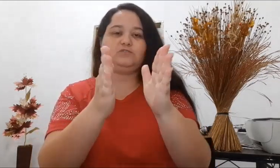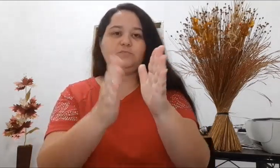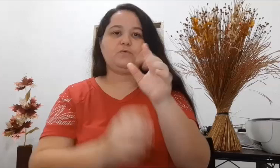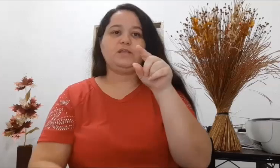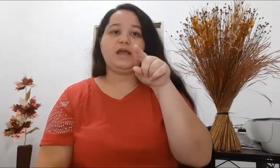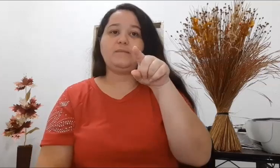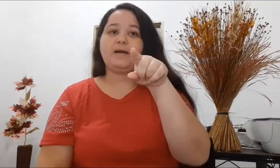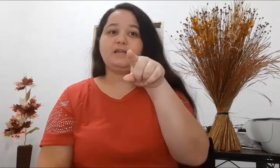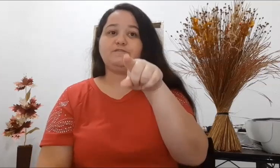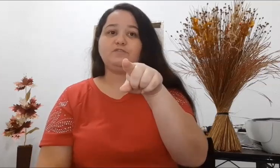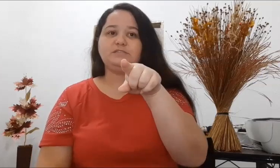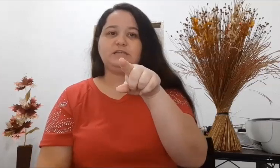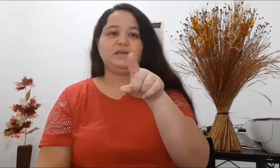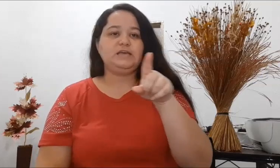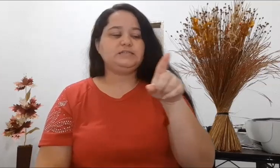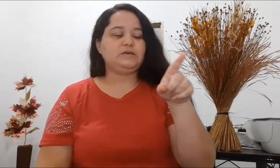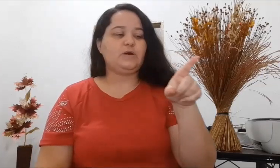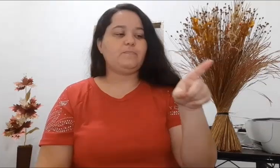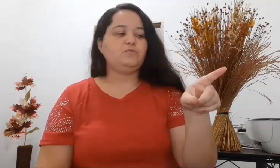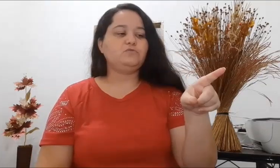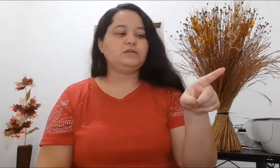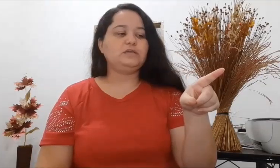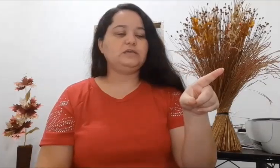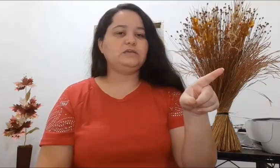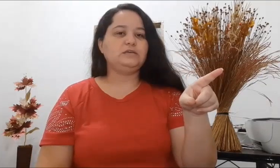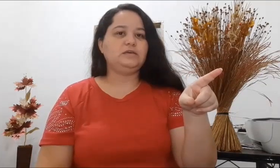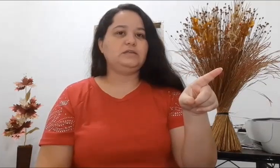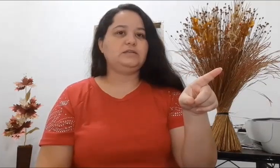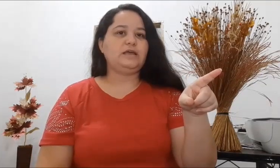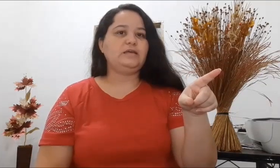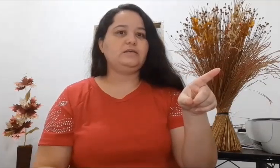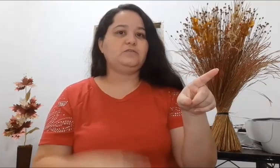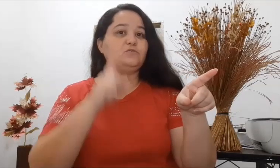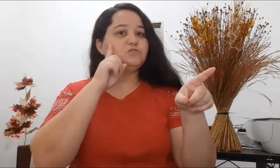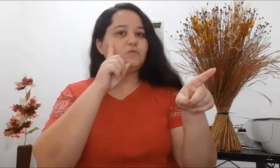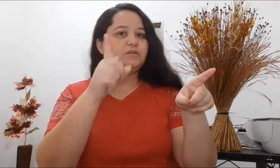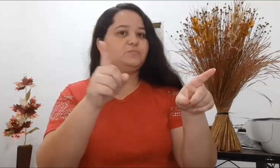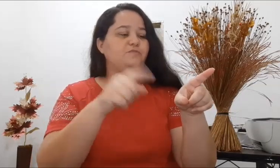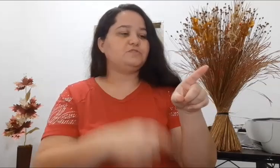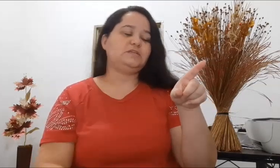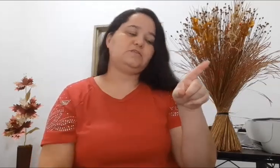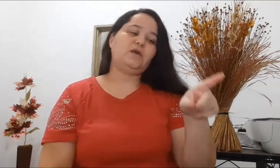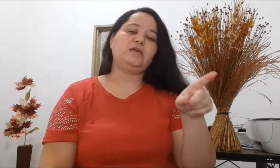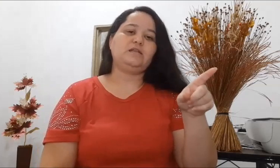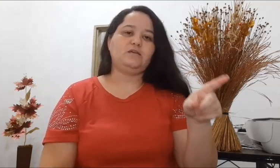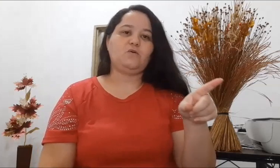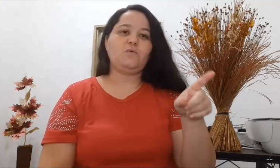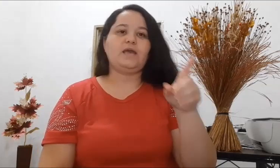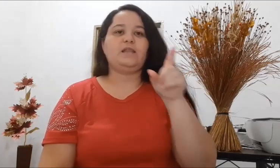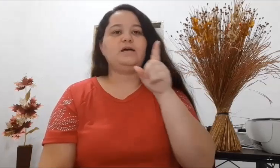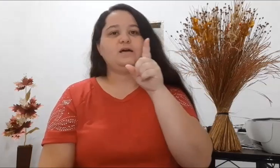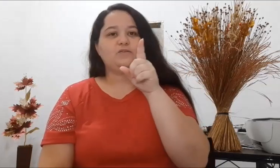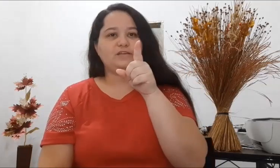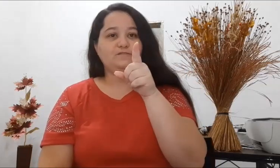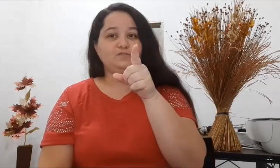o meu olhar para você. Se eu aponto aqui, né, não estou olhando para você, então é ele ou ela. Aqui,